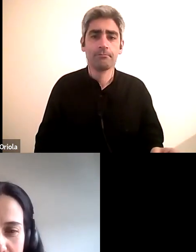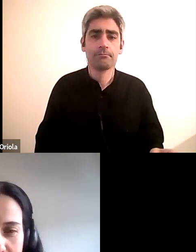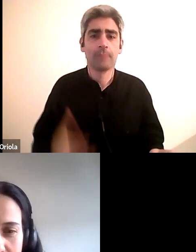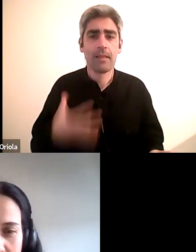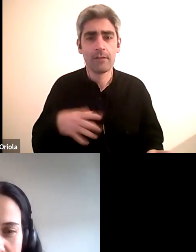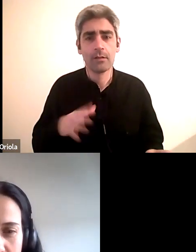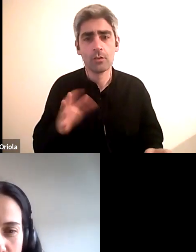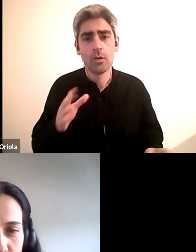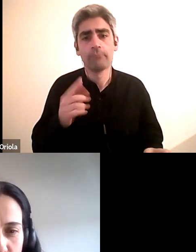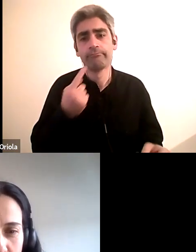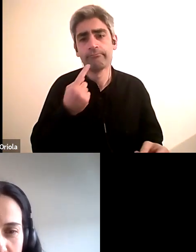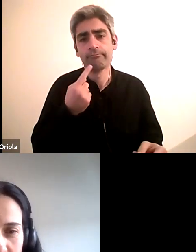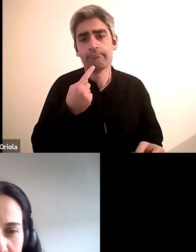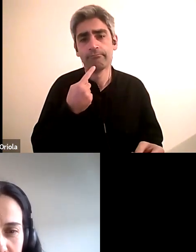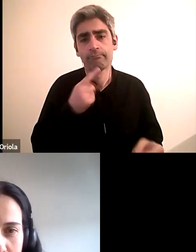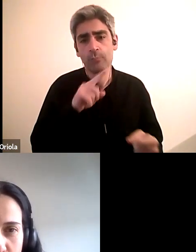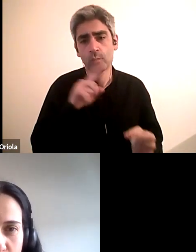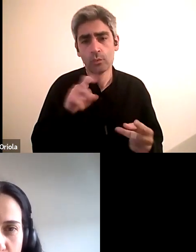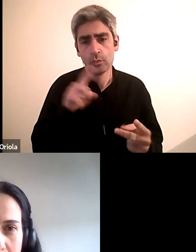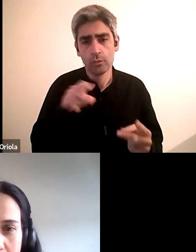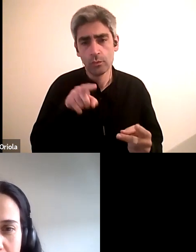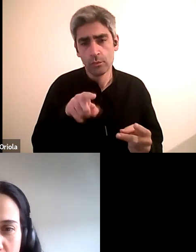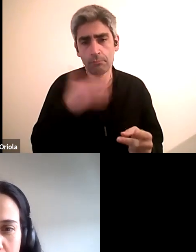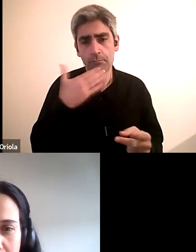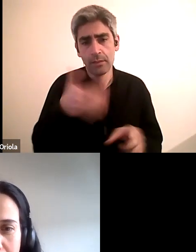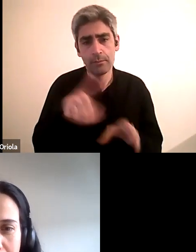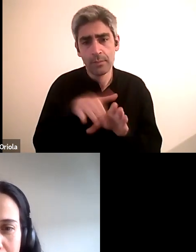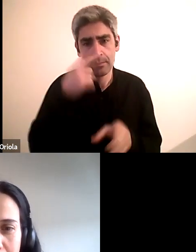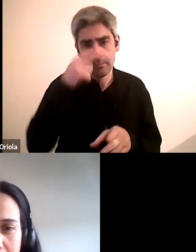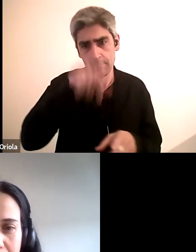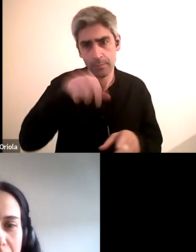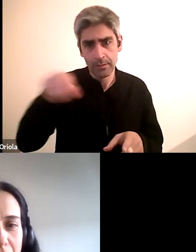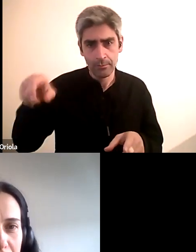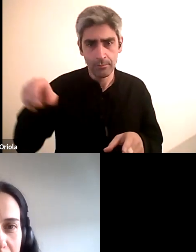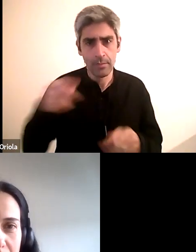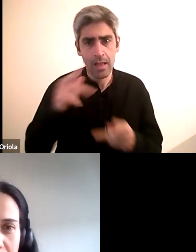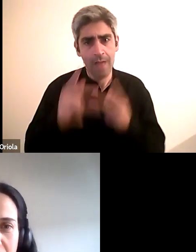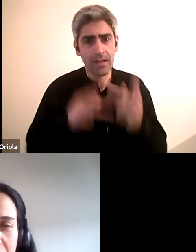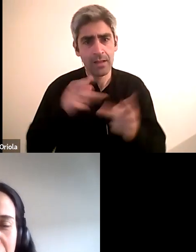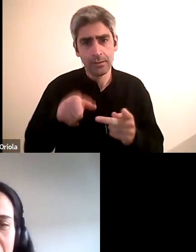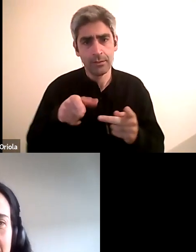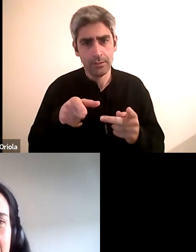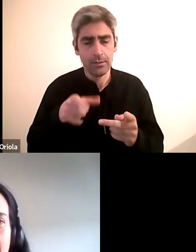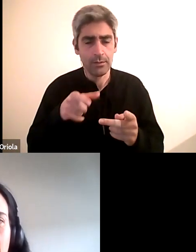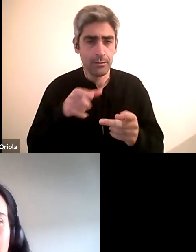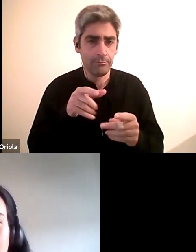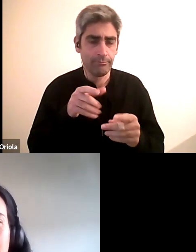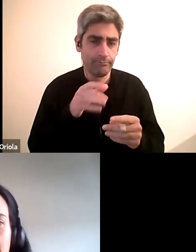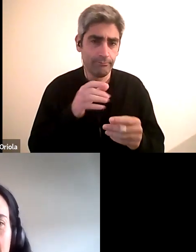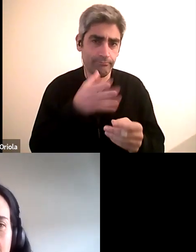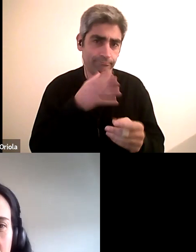colocar questões que peço aos participantes para avaliarem esta